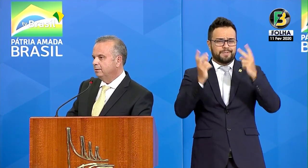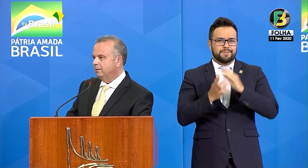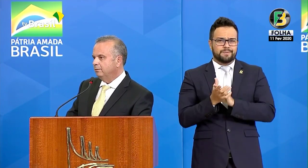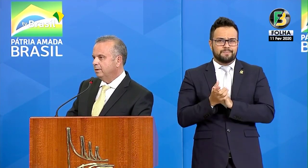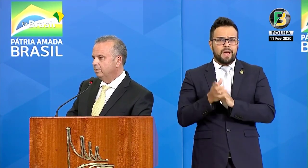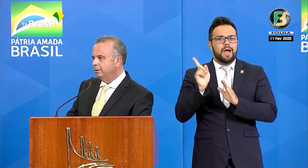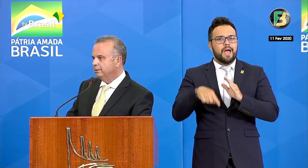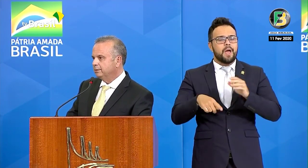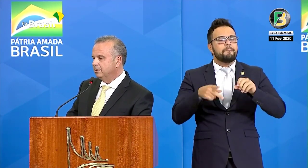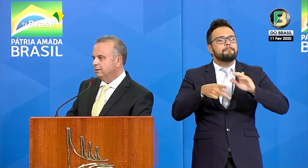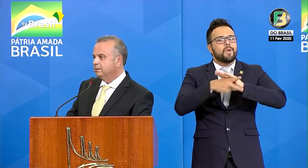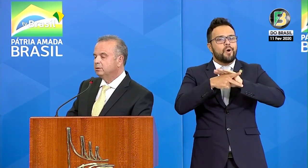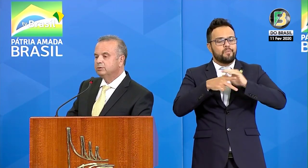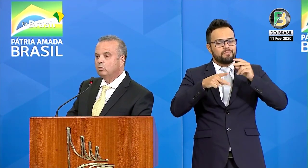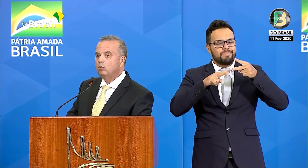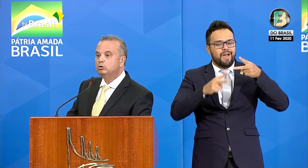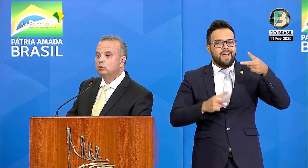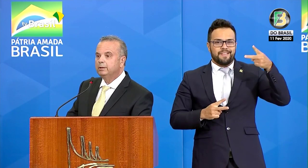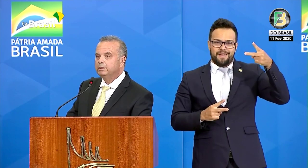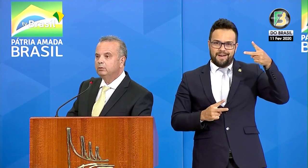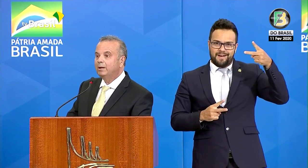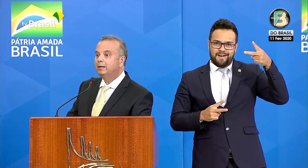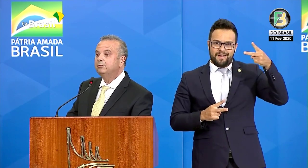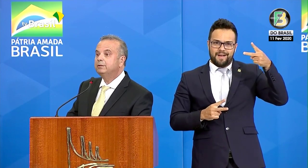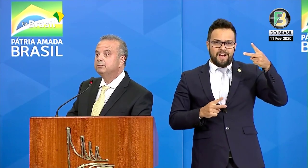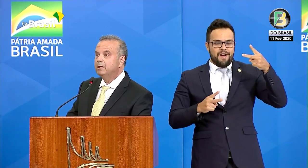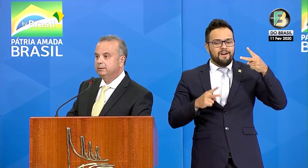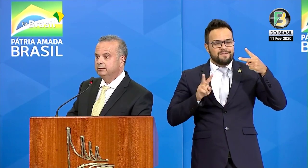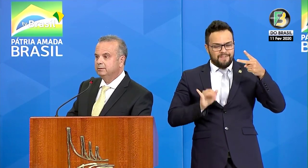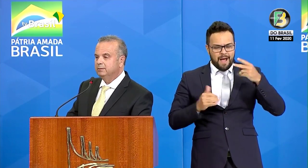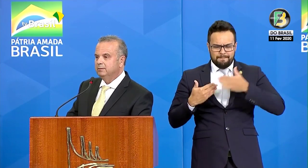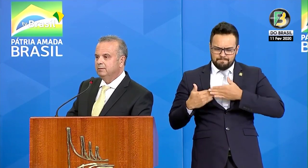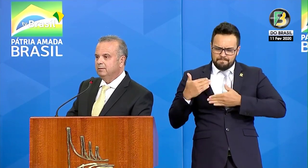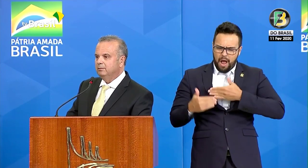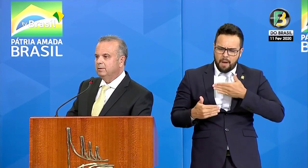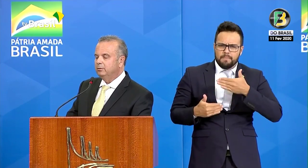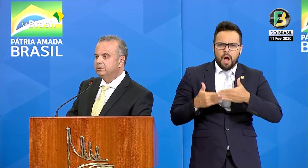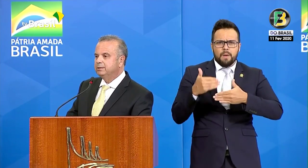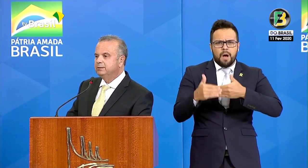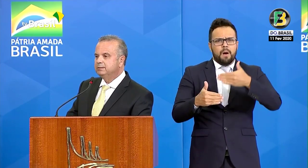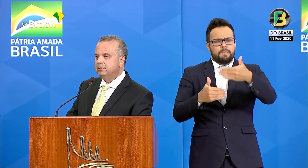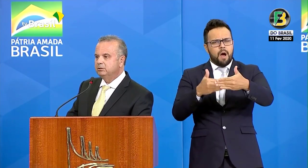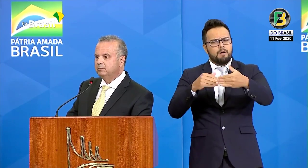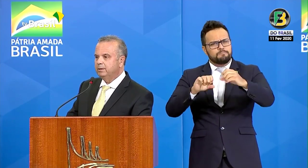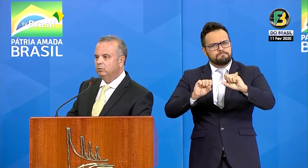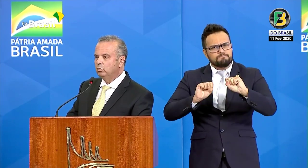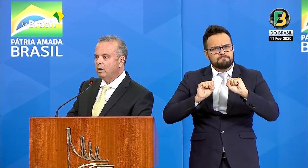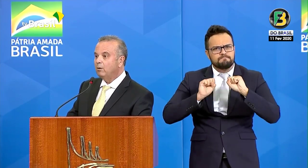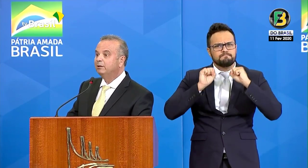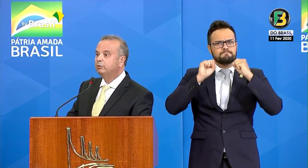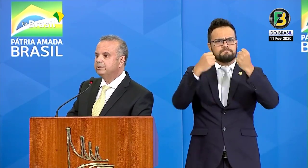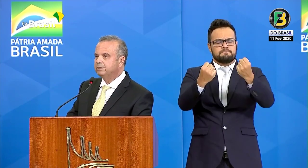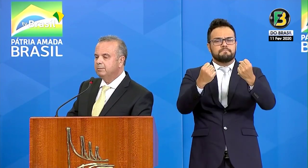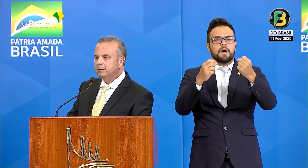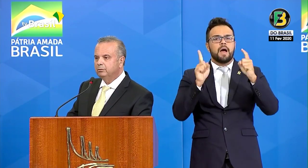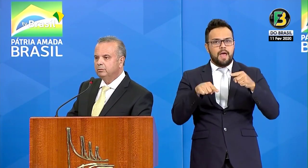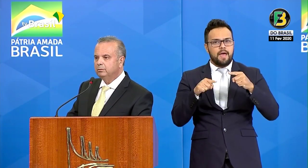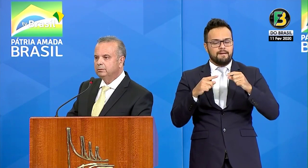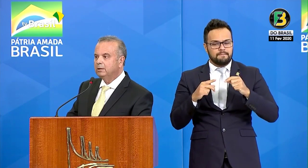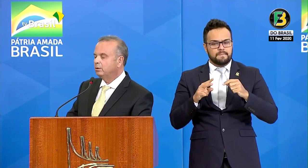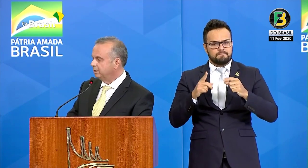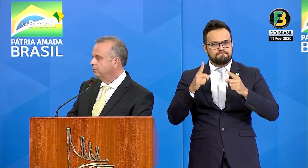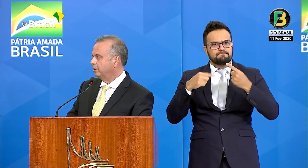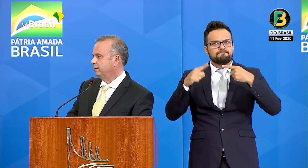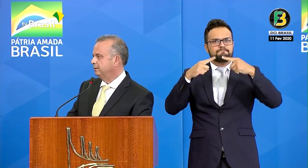DNA, valores que estão se consolidando cada vez mais, valores que dizem respeito ao